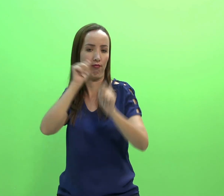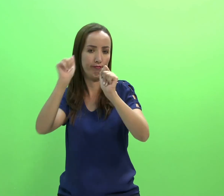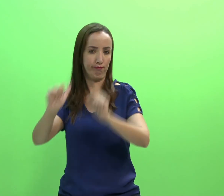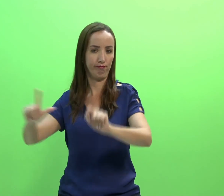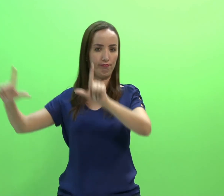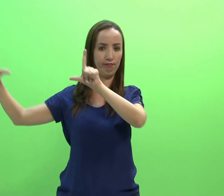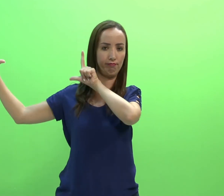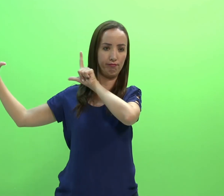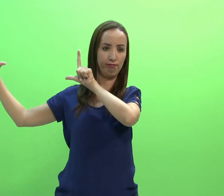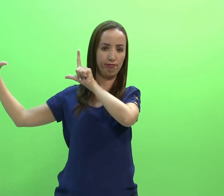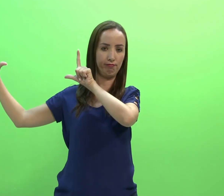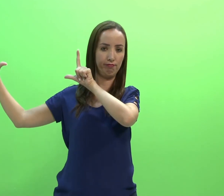Vejam um exemplo.